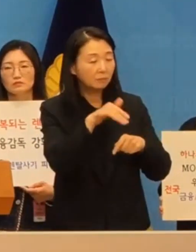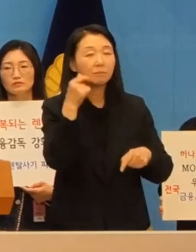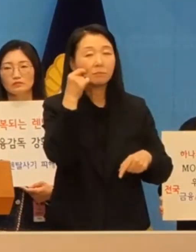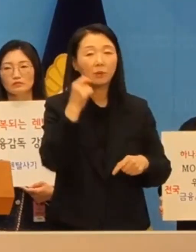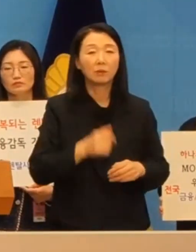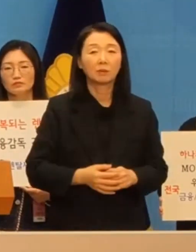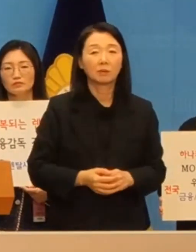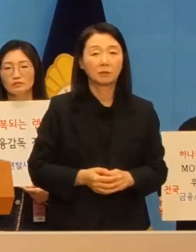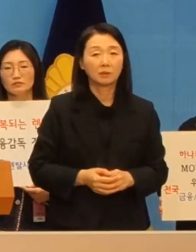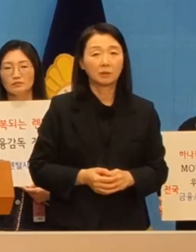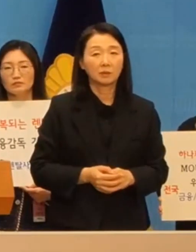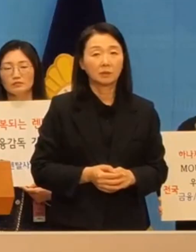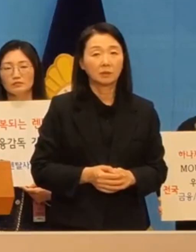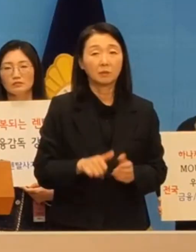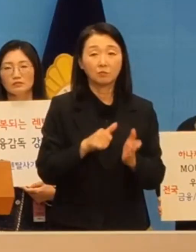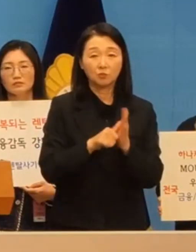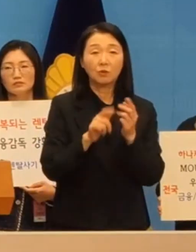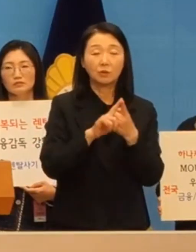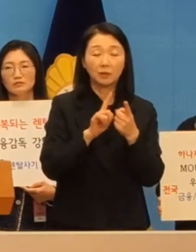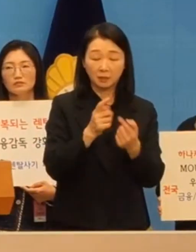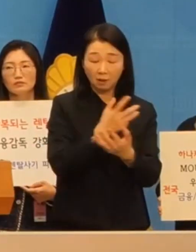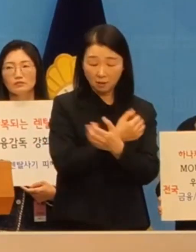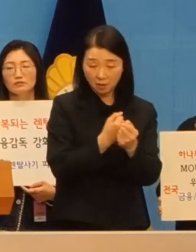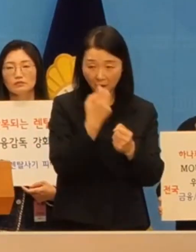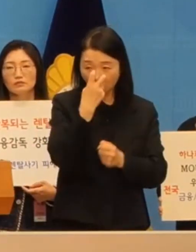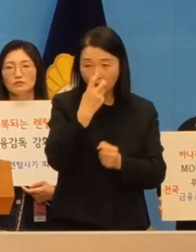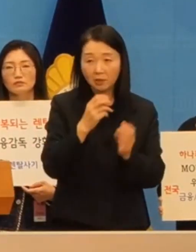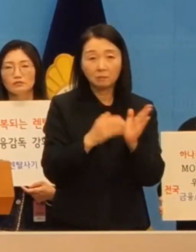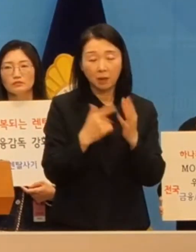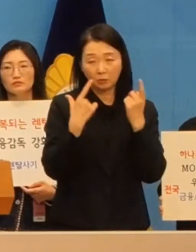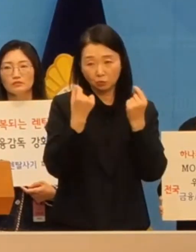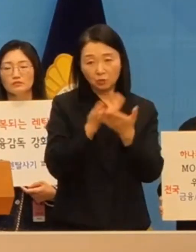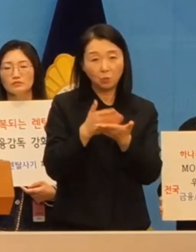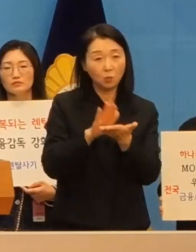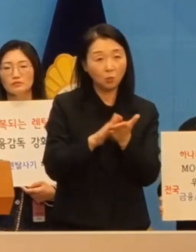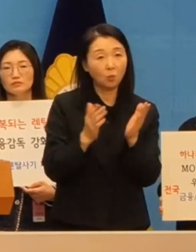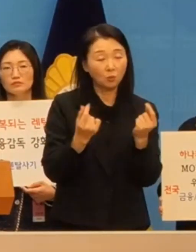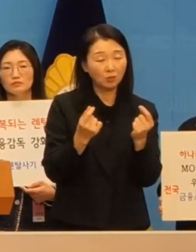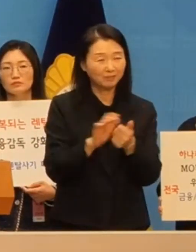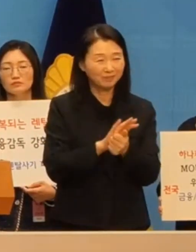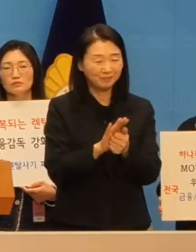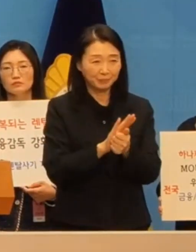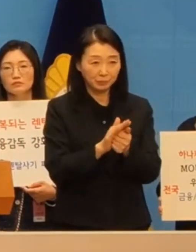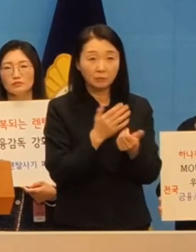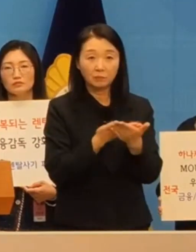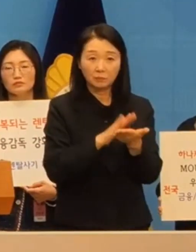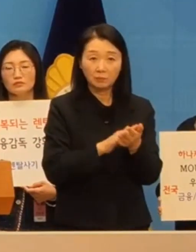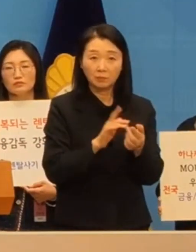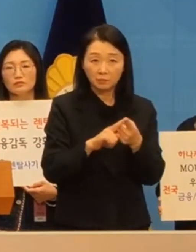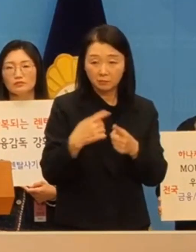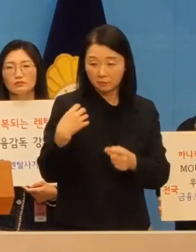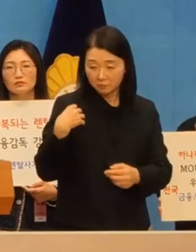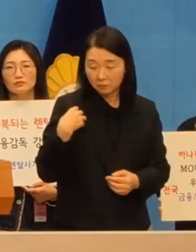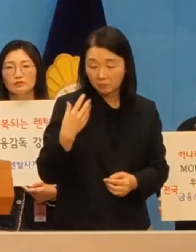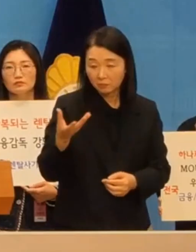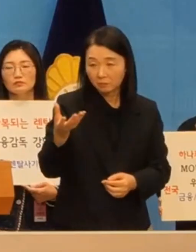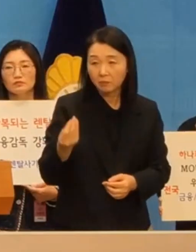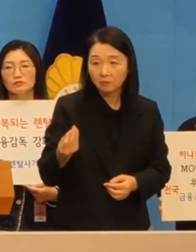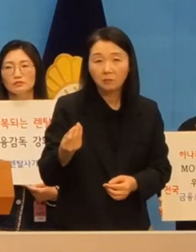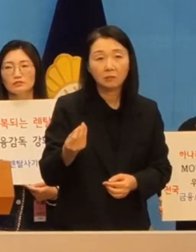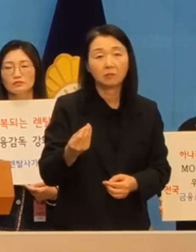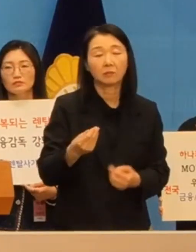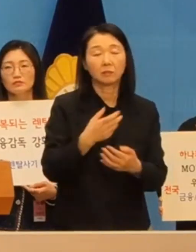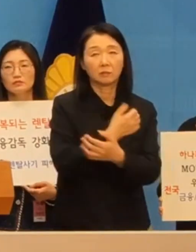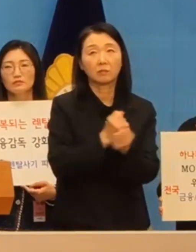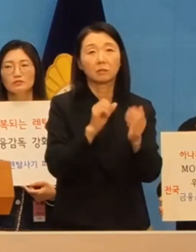없으며 물건의 계약 관리 및 유지 보수, AS 등의 의무 역시 렌탈 계약의